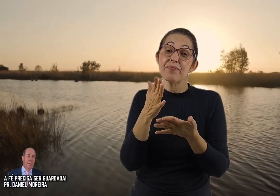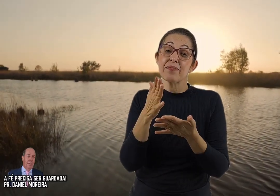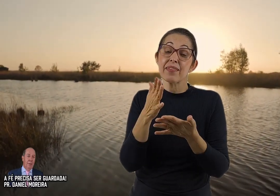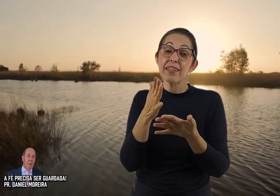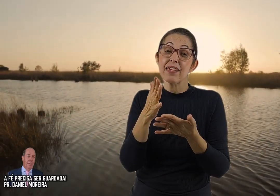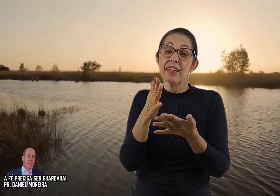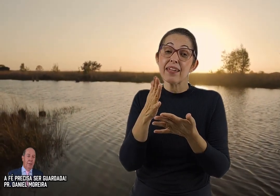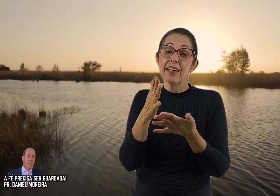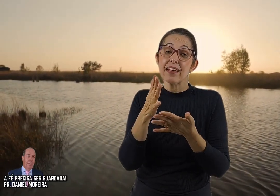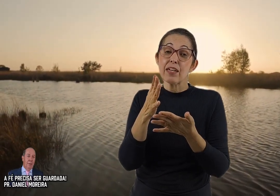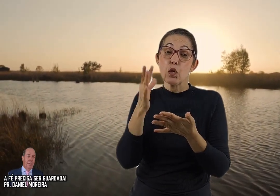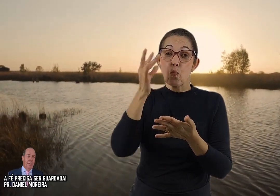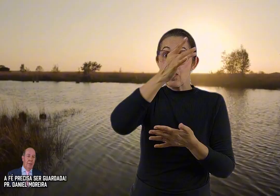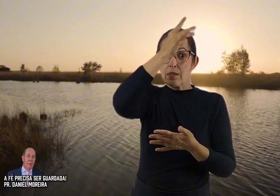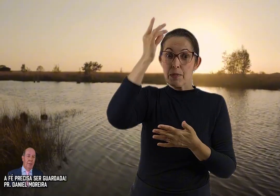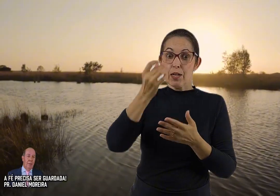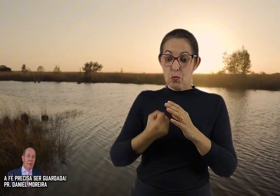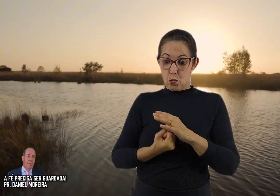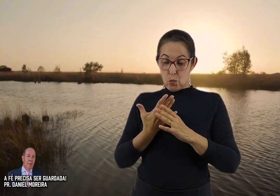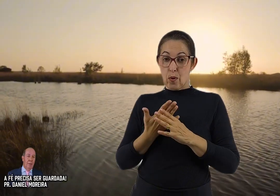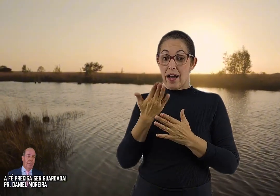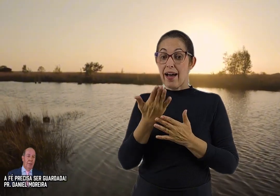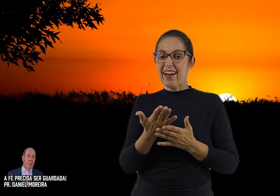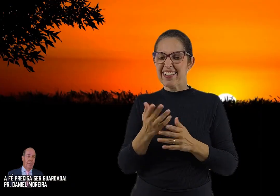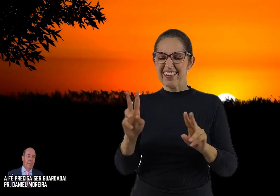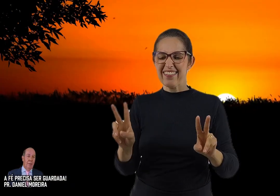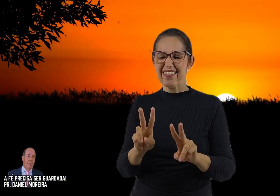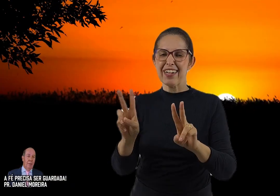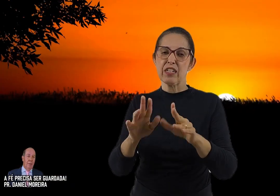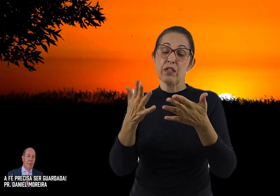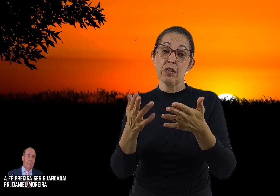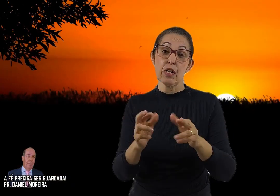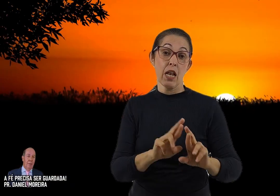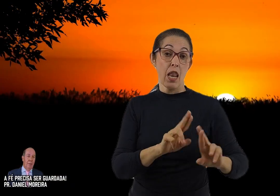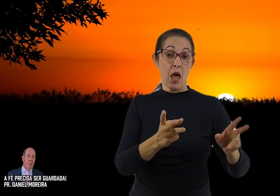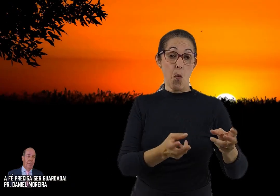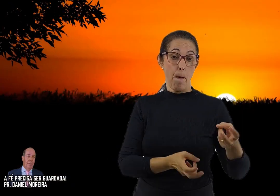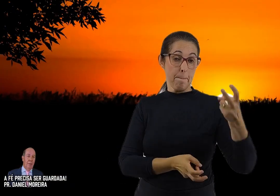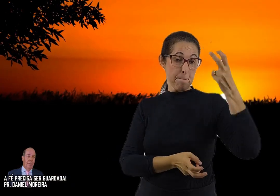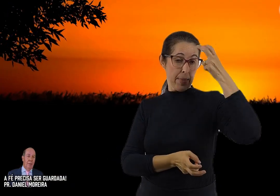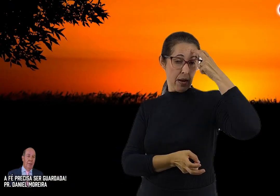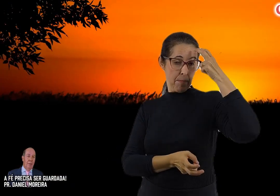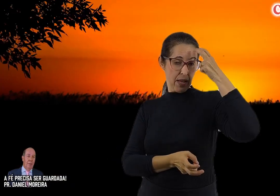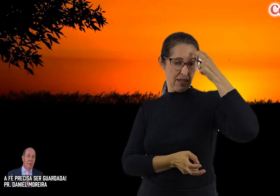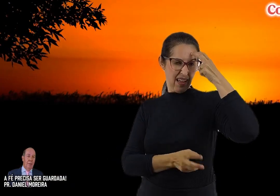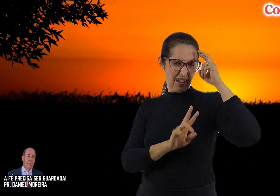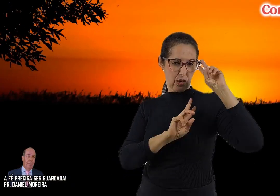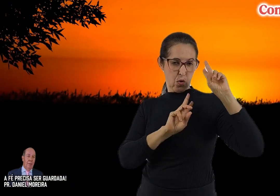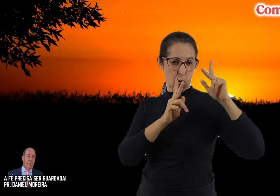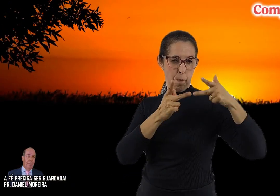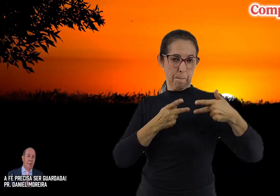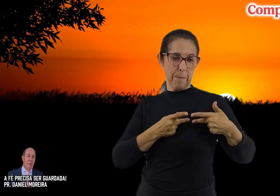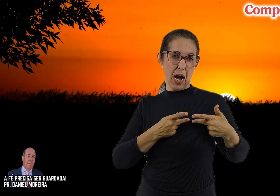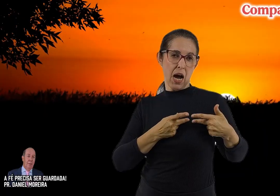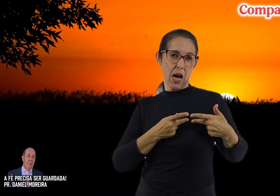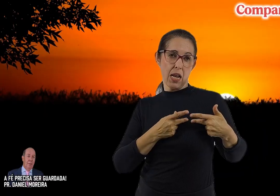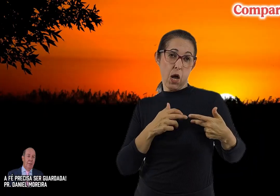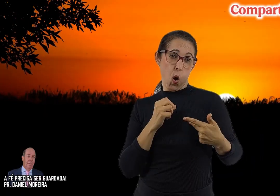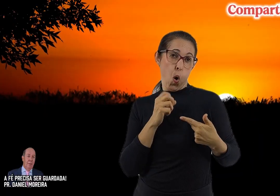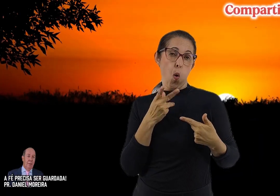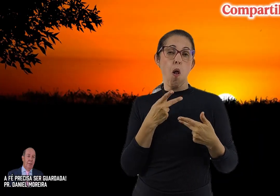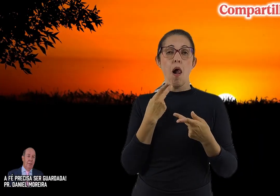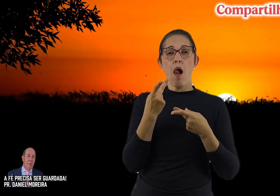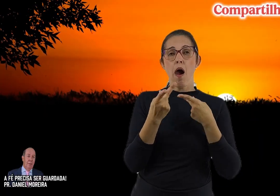pelo Espírito Santo. Não é capacidade cultural, nem intelectual e nem de eloquência.